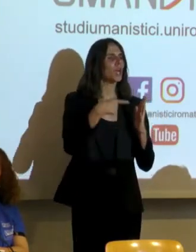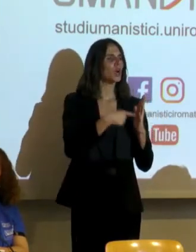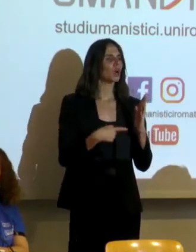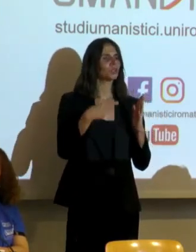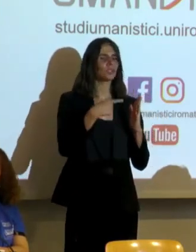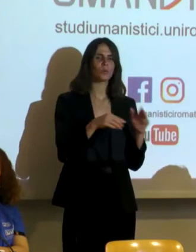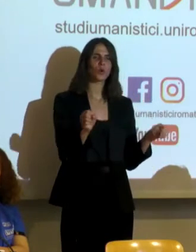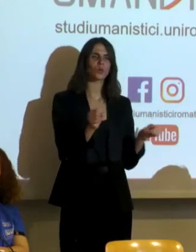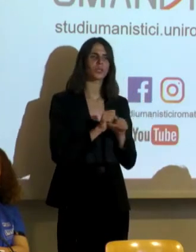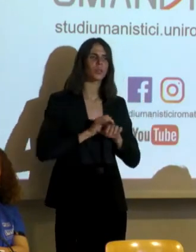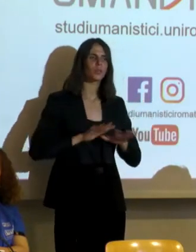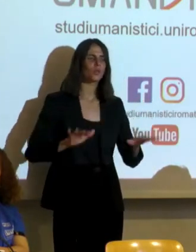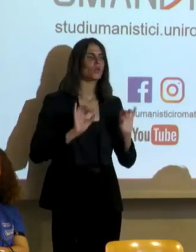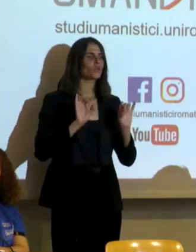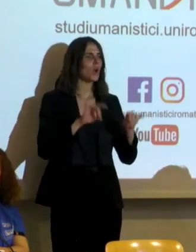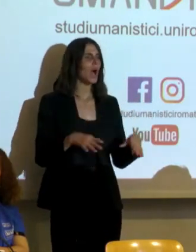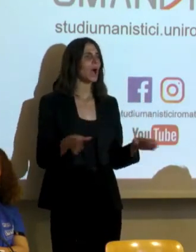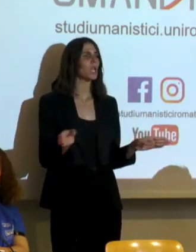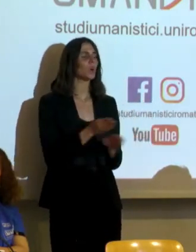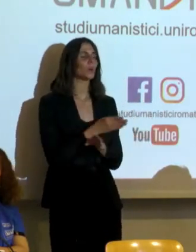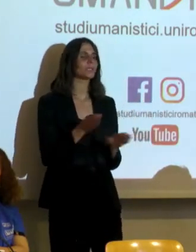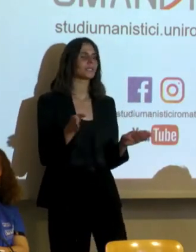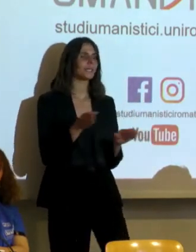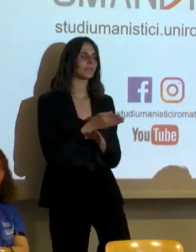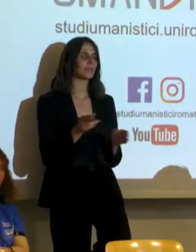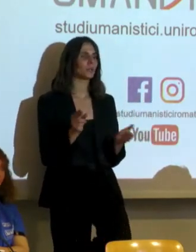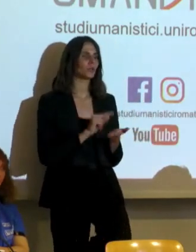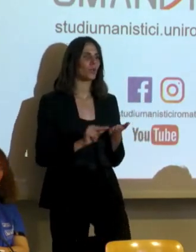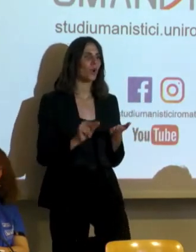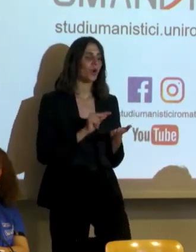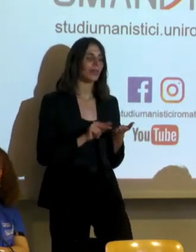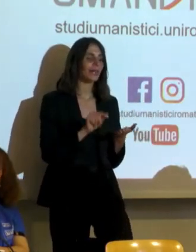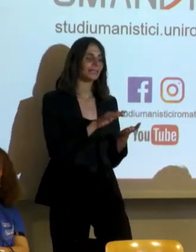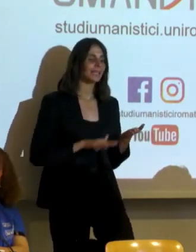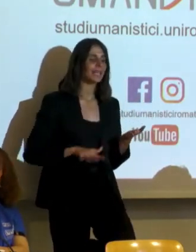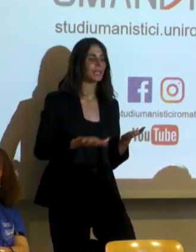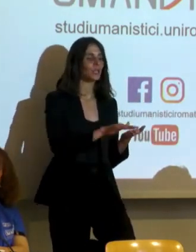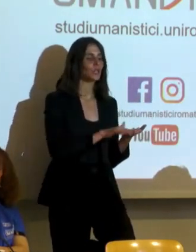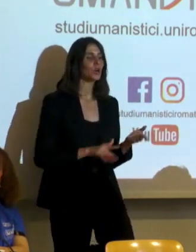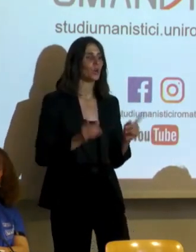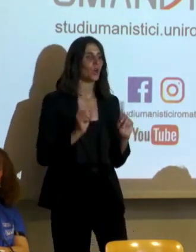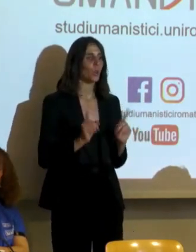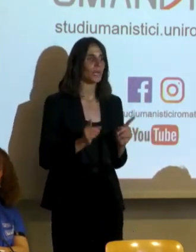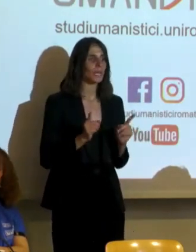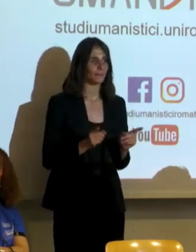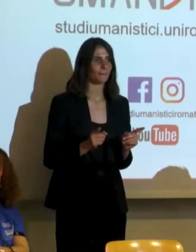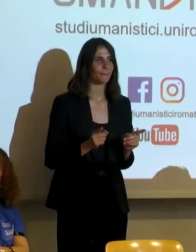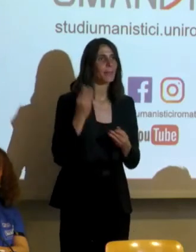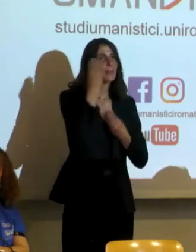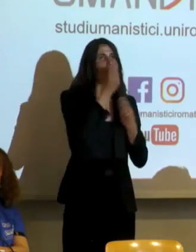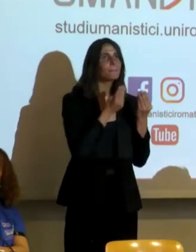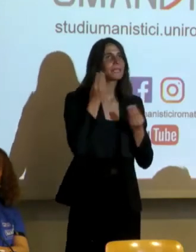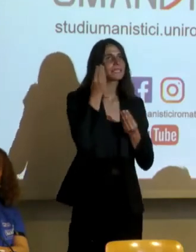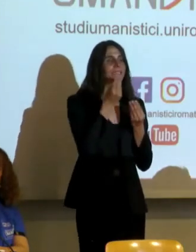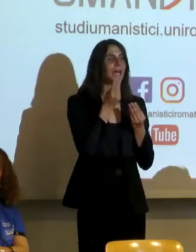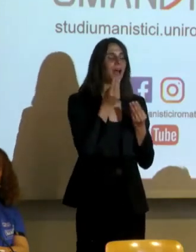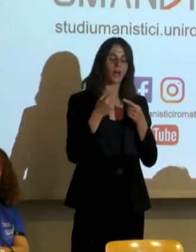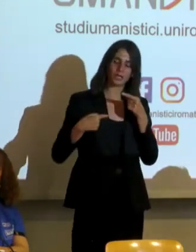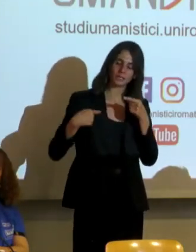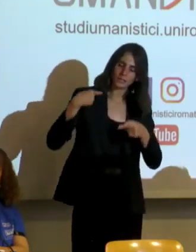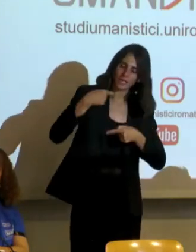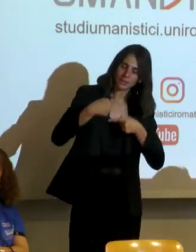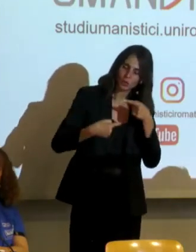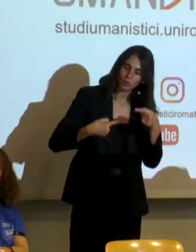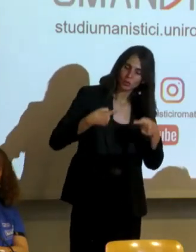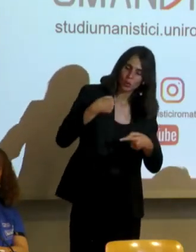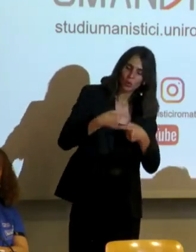di qualsiasi scuola del nostro territorio significa alle volte pensare appunto alla tradizione, pensare